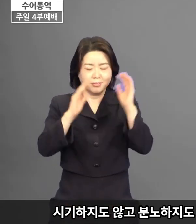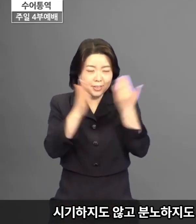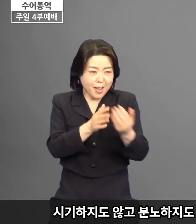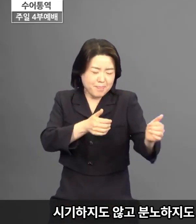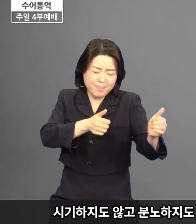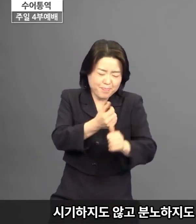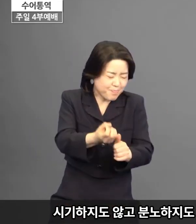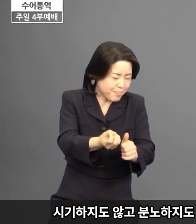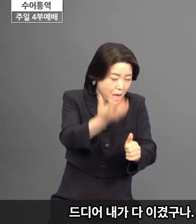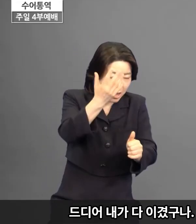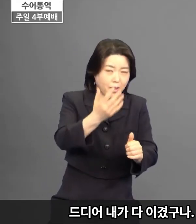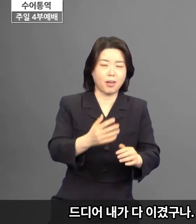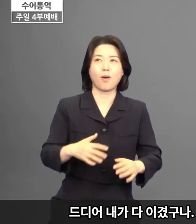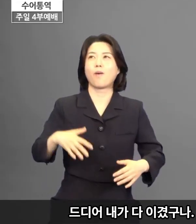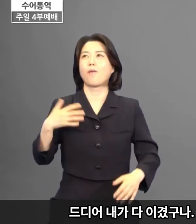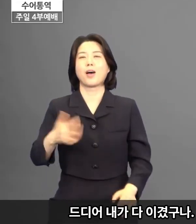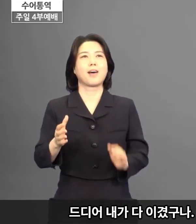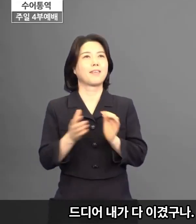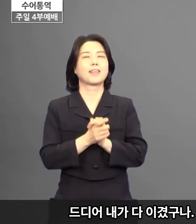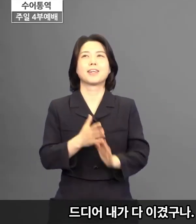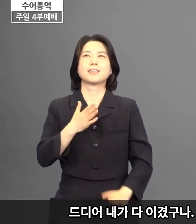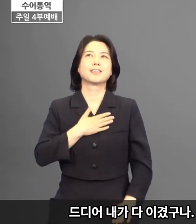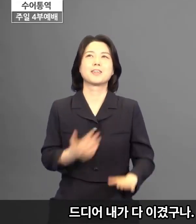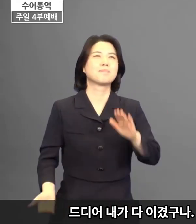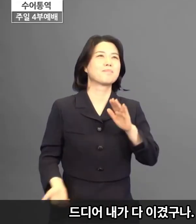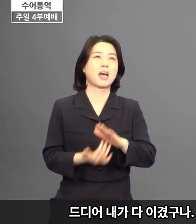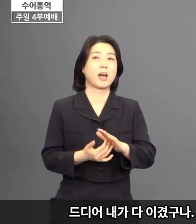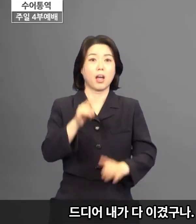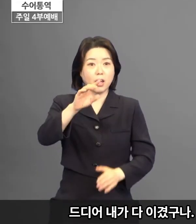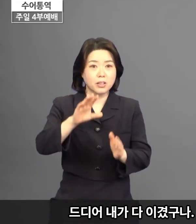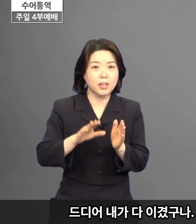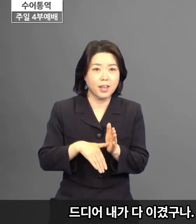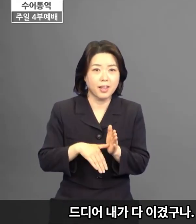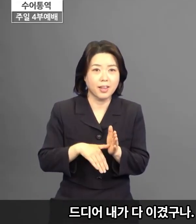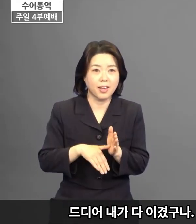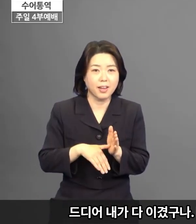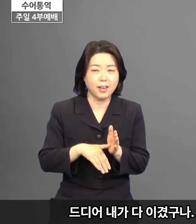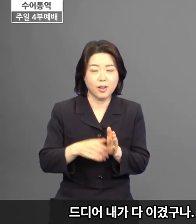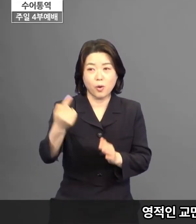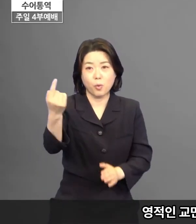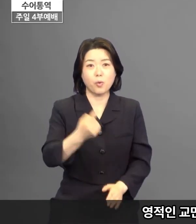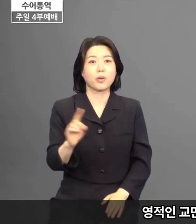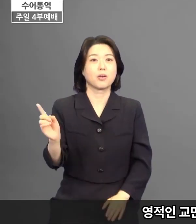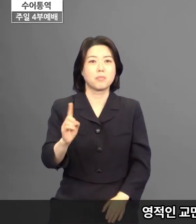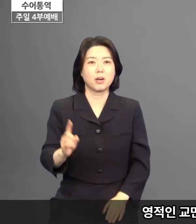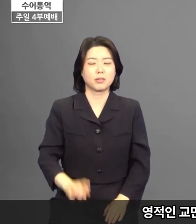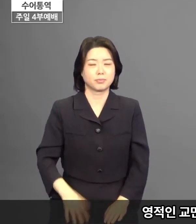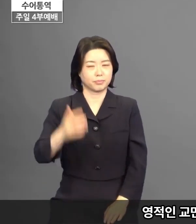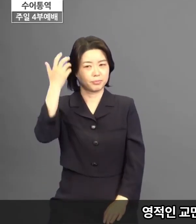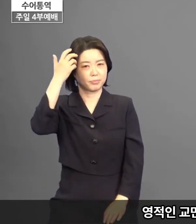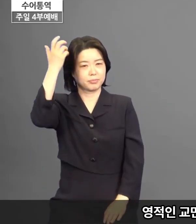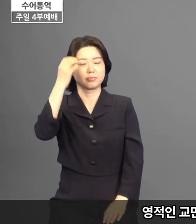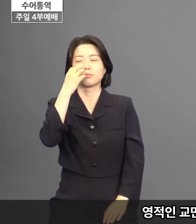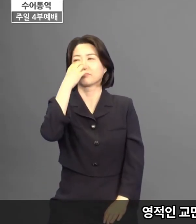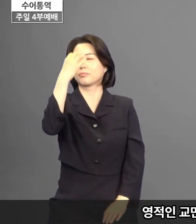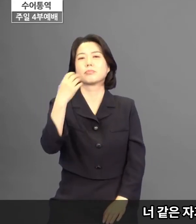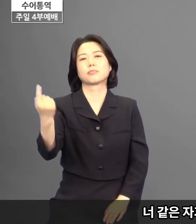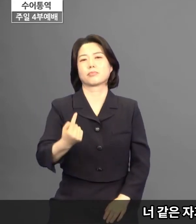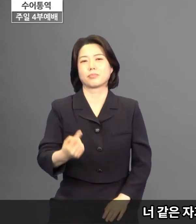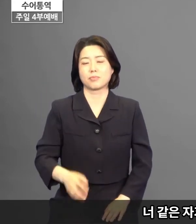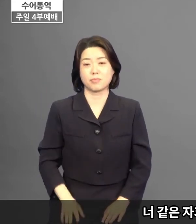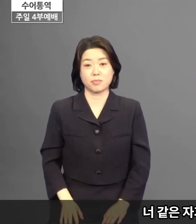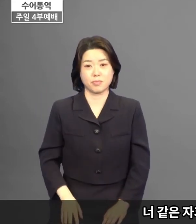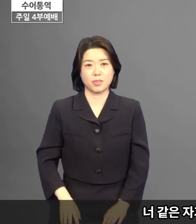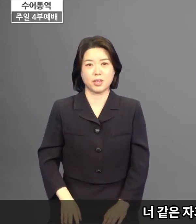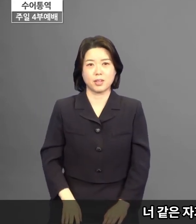이겨냈습니다. 야, 드디어 내가 다 이겼구나 했을 바로 그때에 뭐가 다가옵니까? 영적인 교만이 오는 거예요. 너